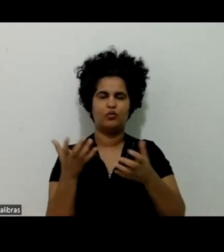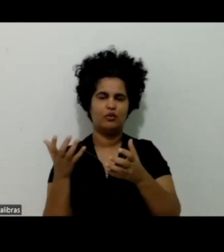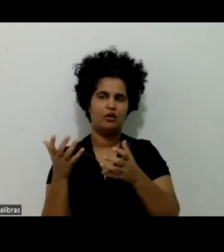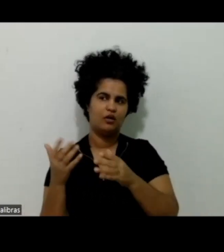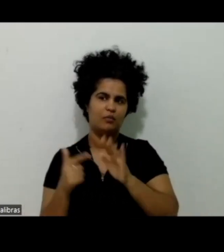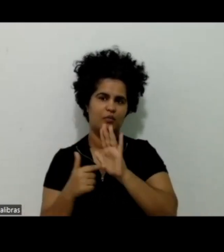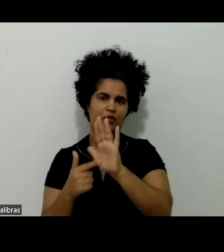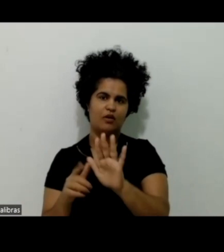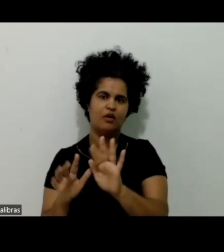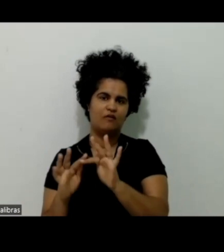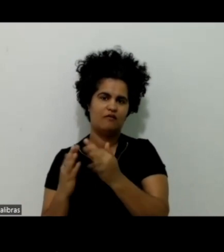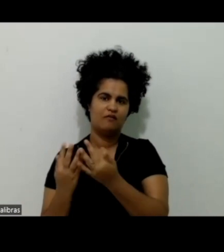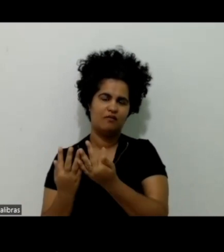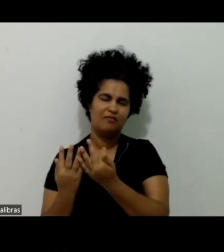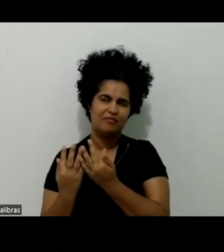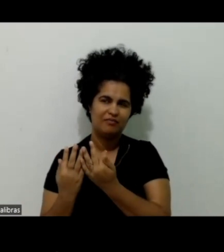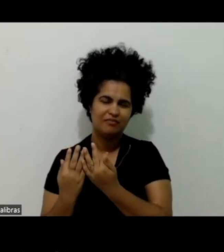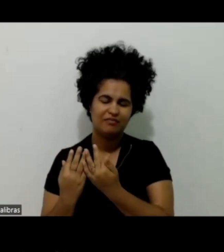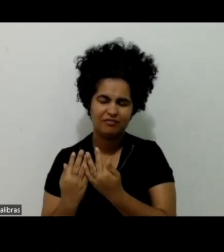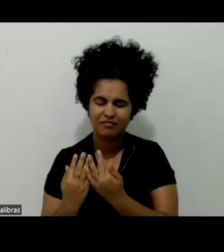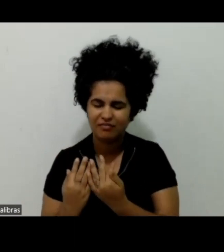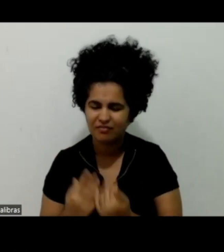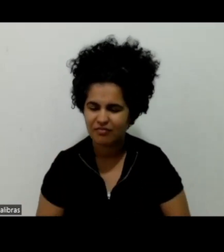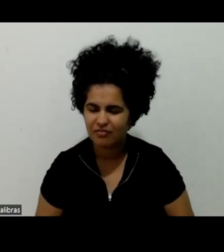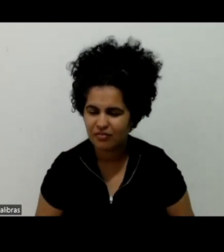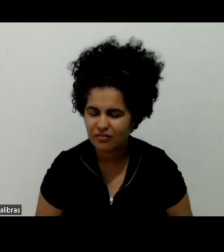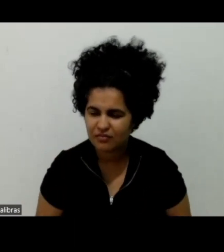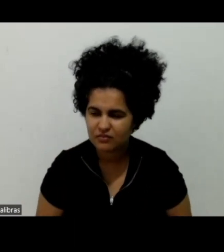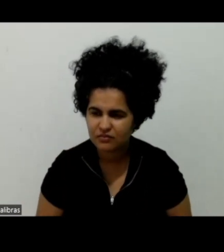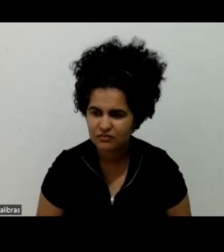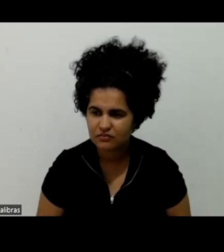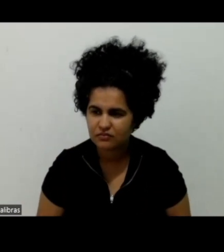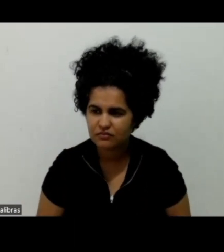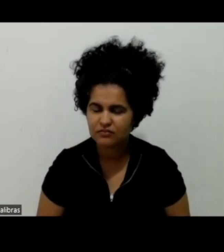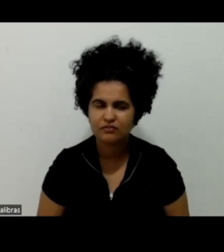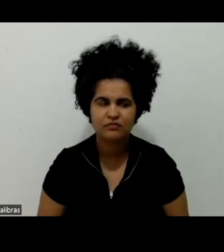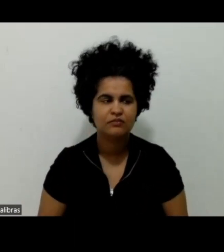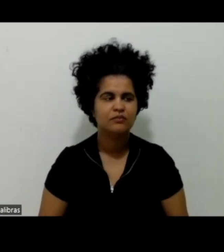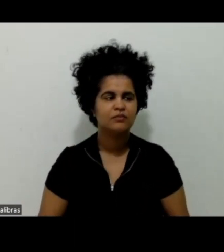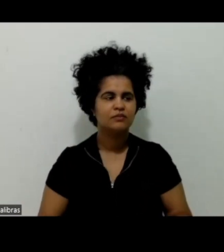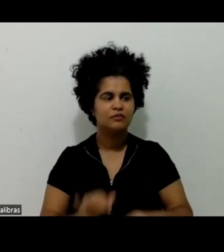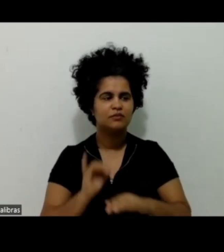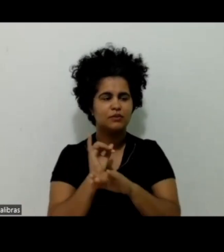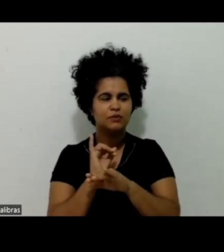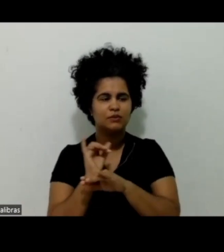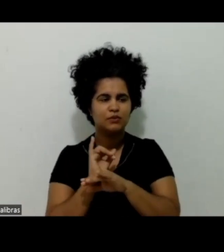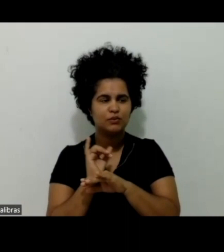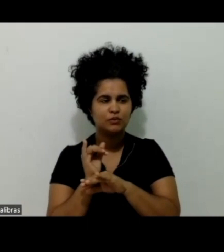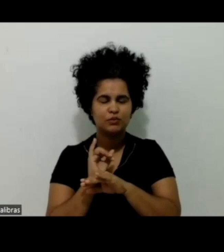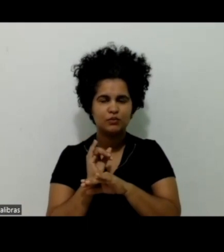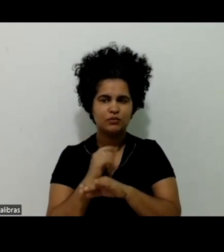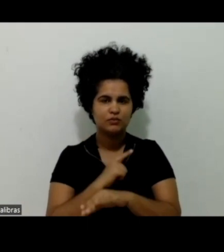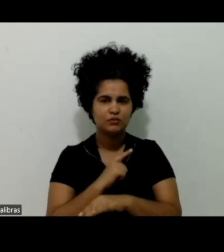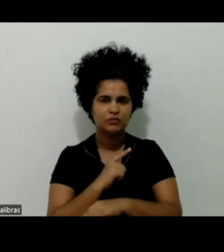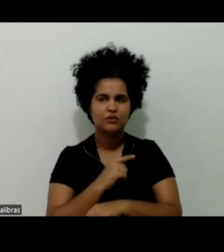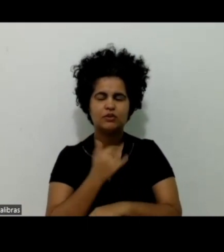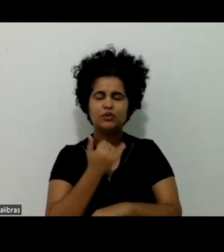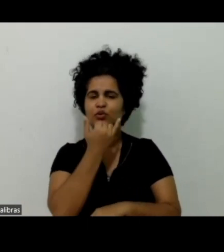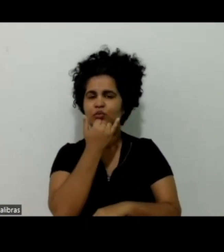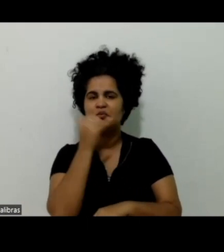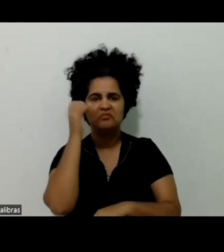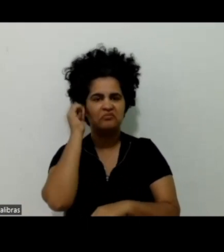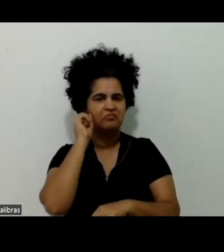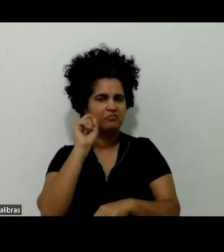CRAS, enfim, se vocês, eu não lembro o nome do vídeo, mas se botar no YouTube bonecas negras, crianças negras, vai aparecer.